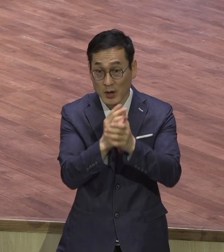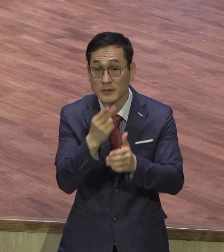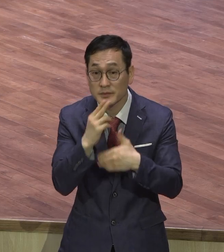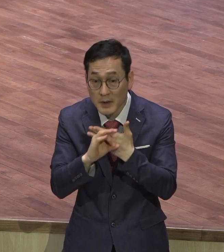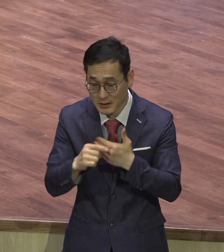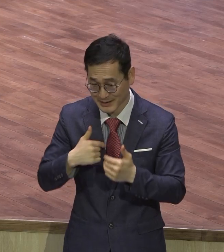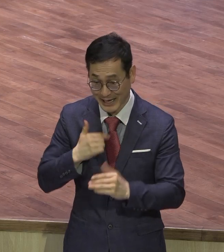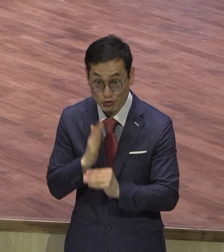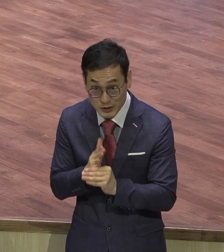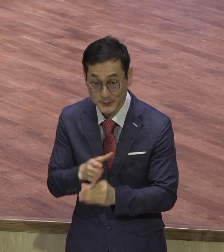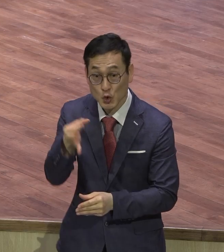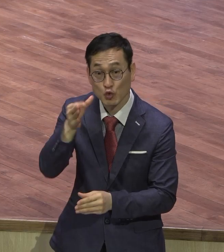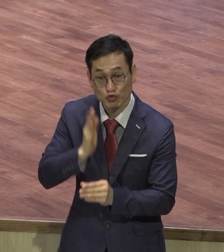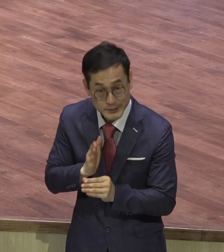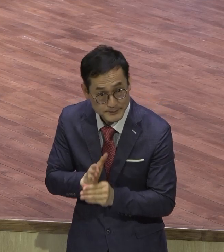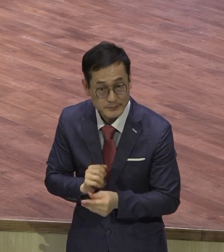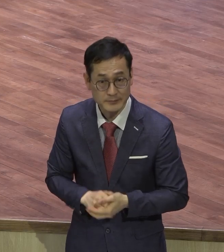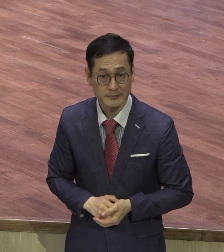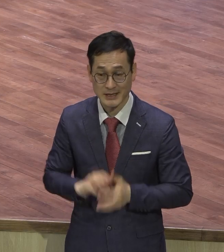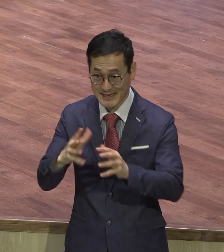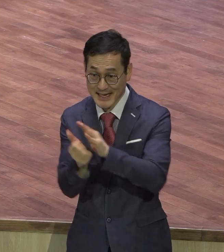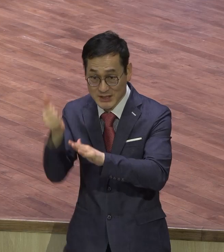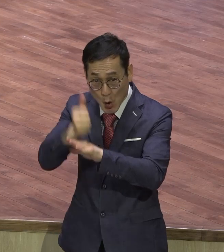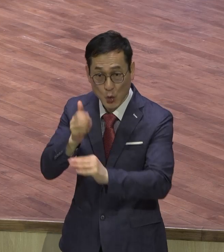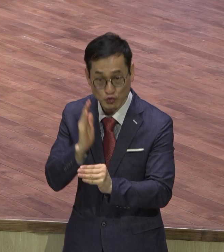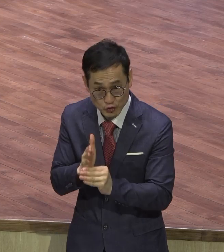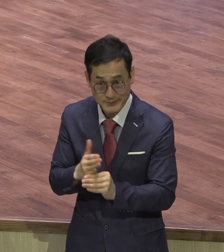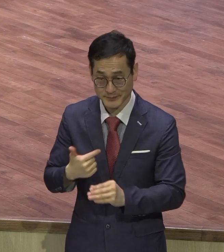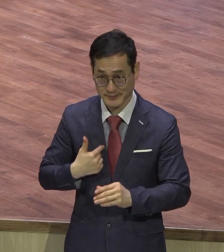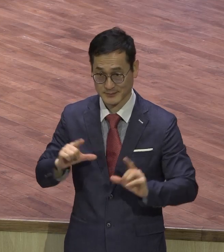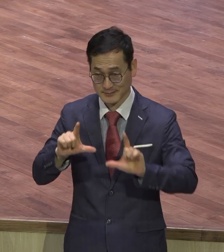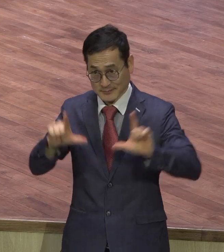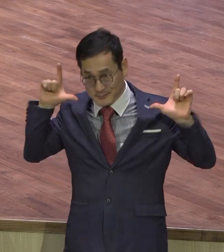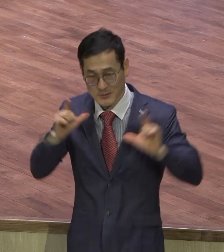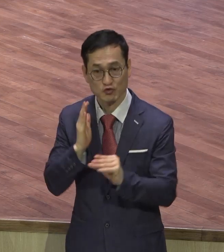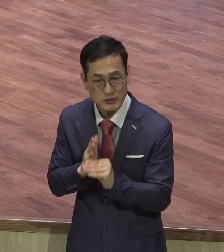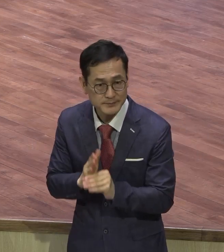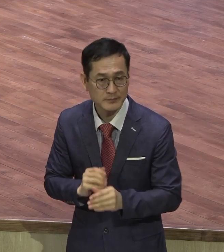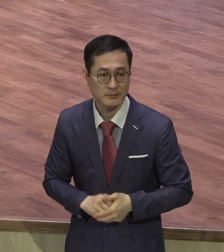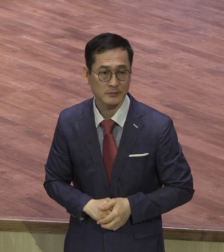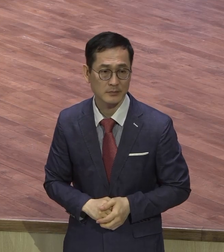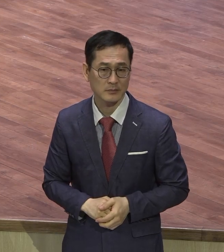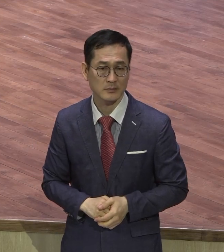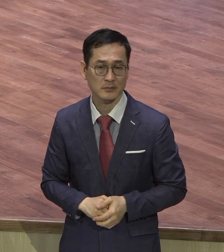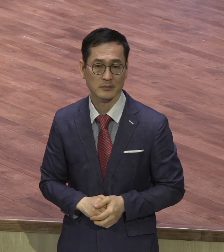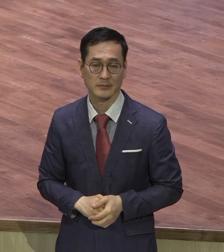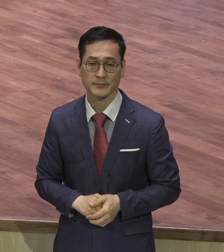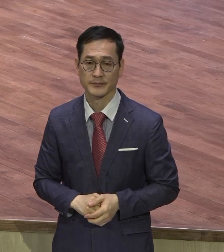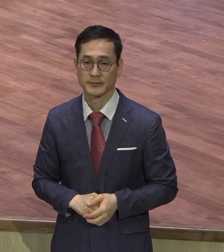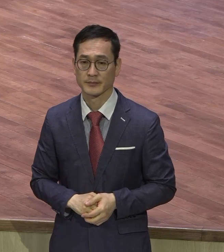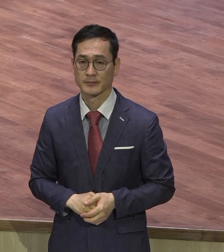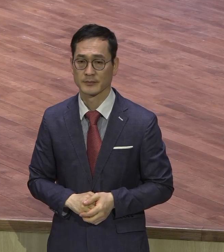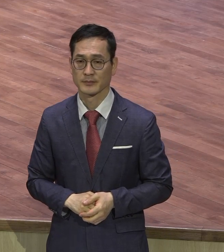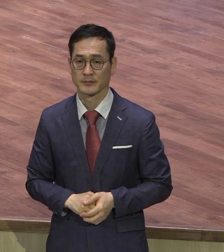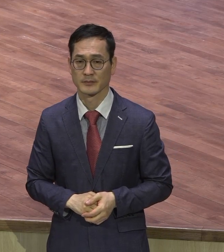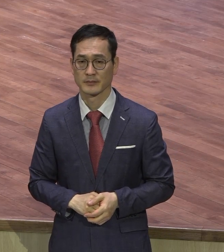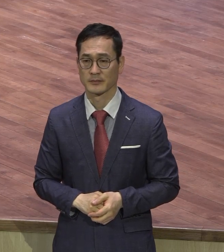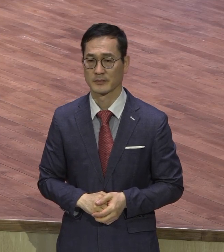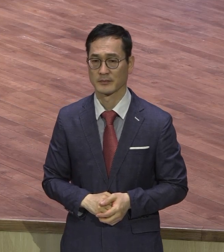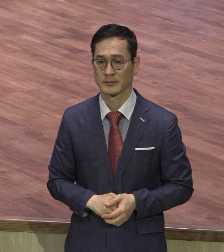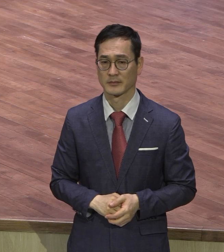중심. 내가 세상 성공 중심, 내 이름 드러내는 내 이름 성공 이쪽으로 막 틀어져 버려요. 방향이 틀어져